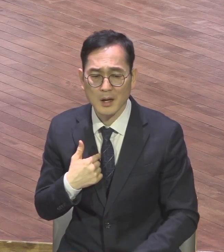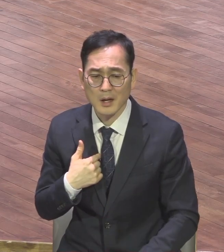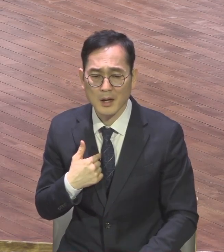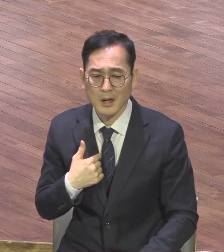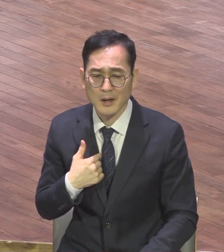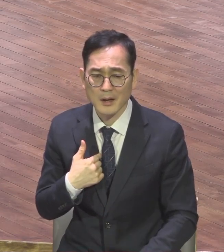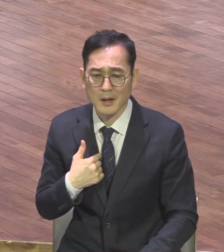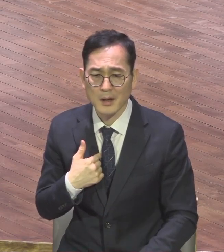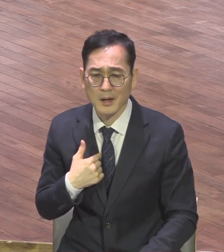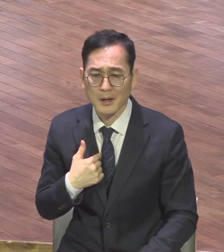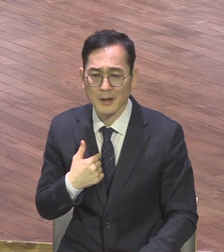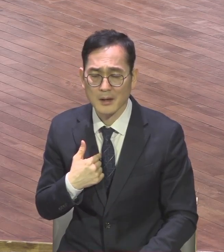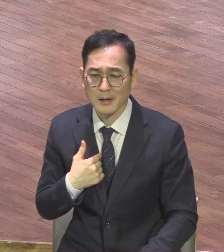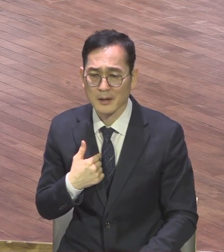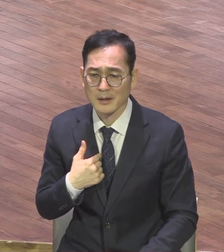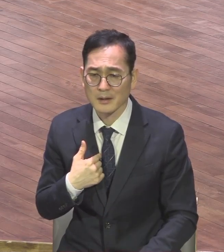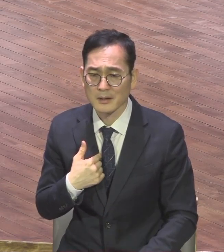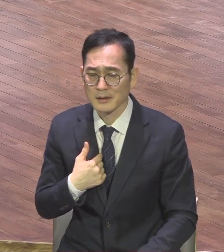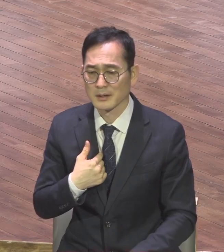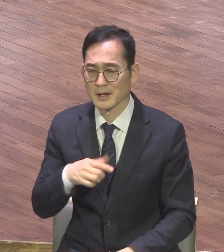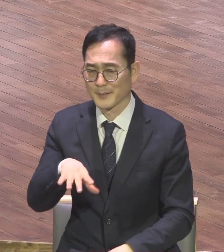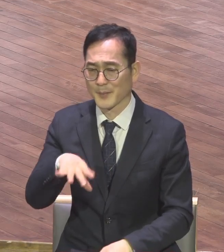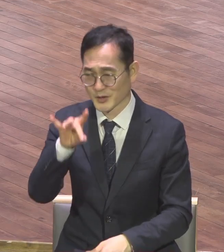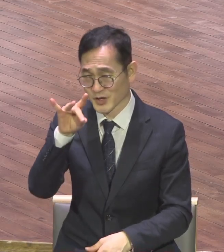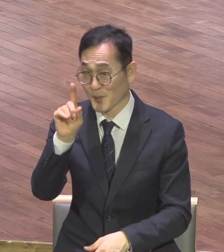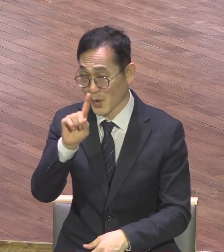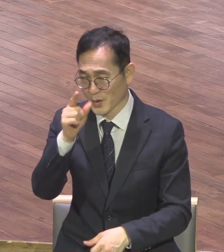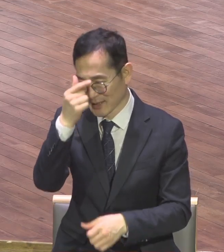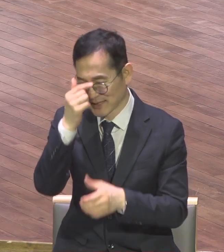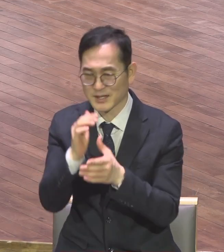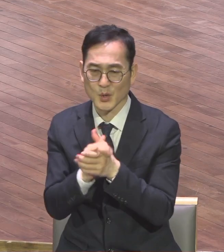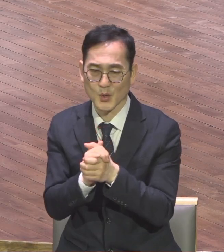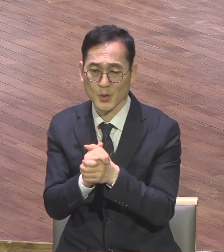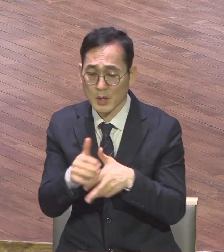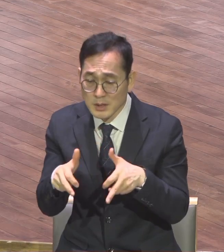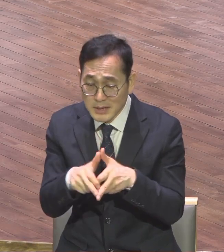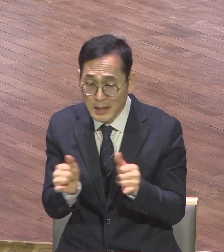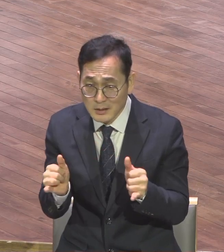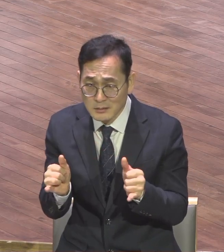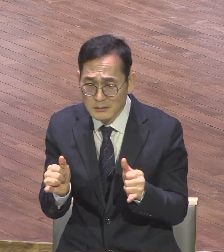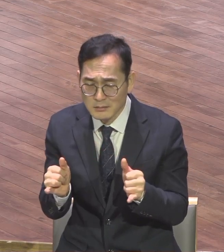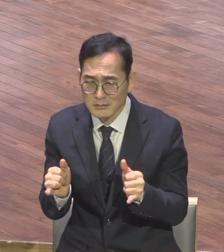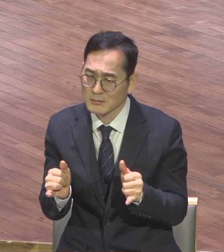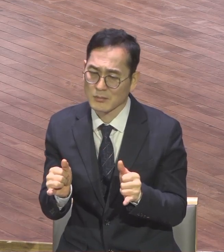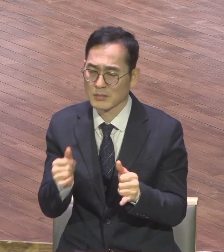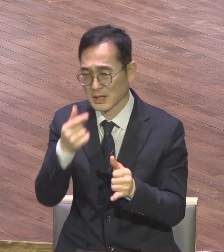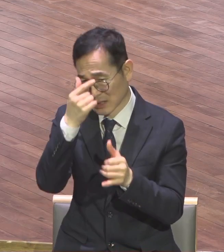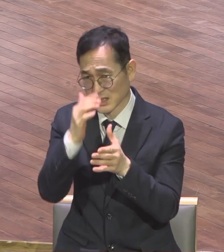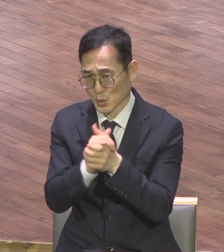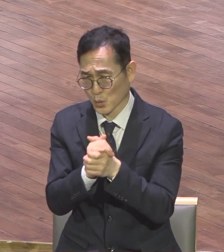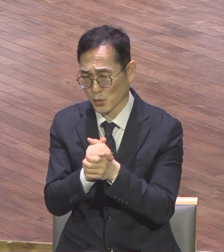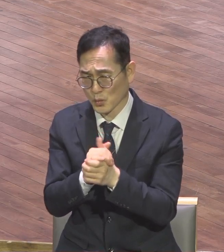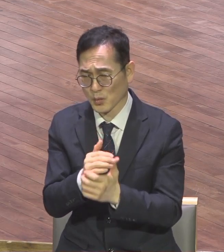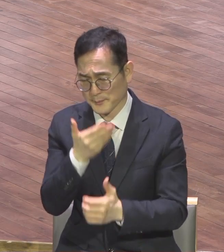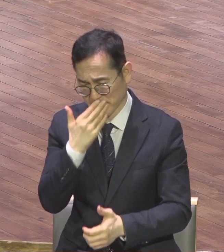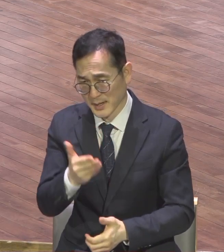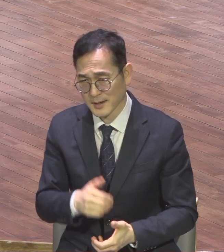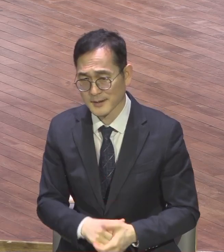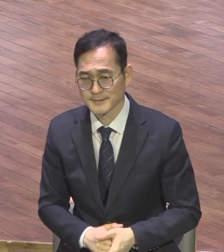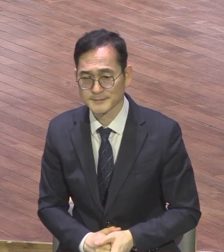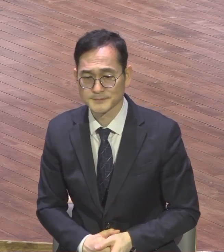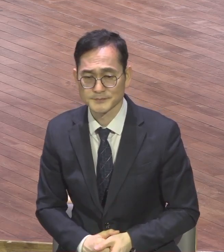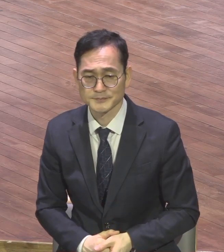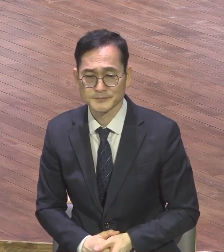있습니까? 기도하시기 바랍니다. 장애인이 할 수 있는 기도. 이 강단의 언약을